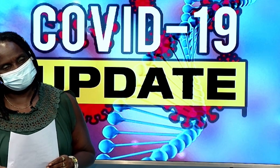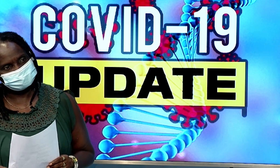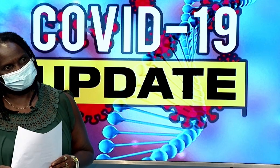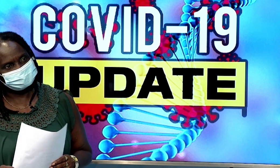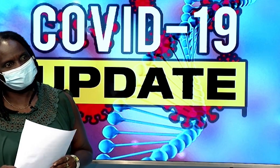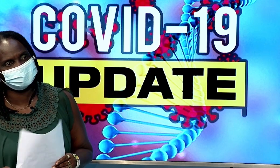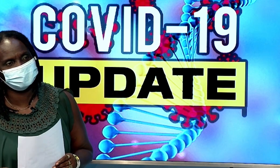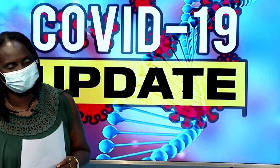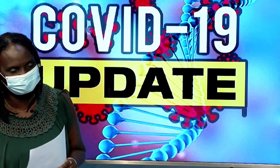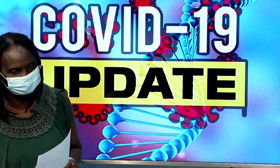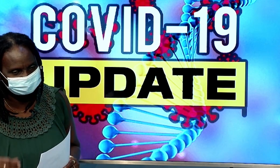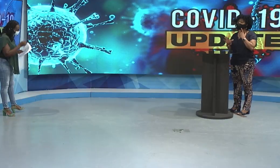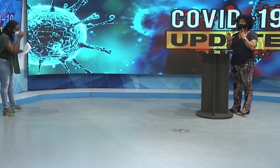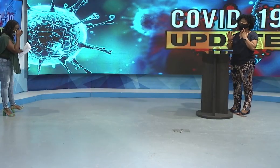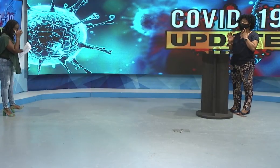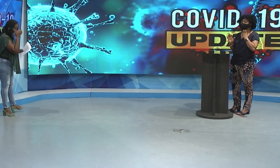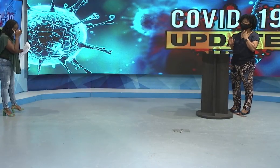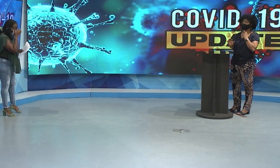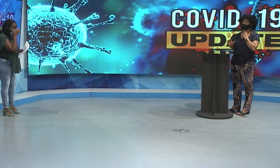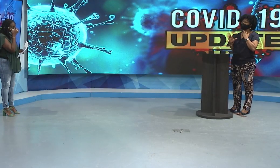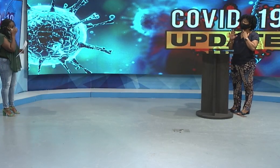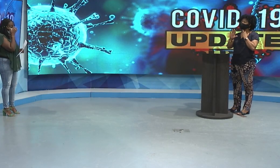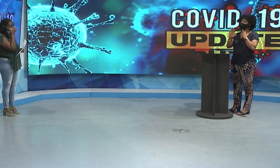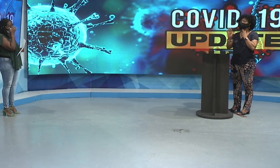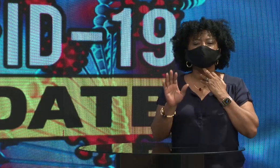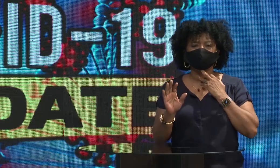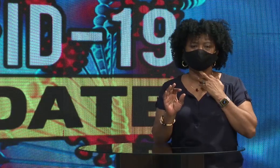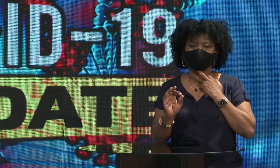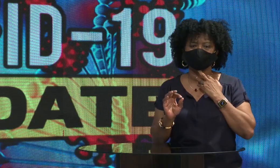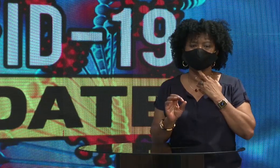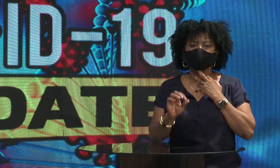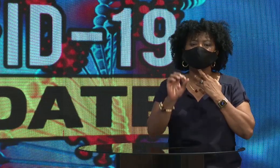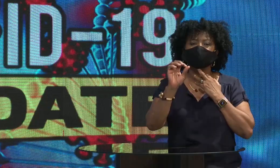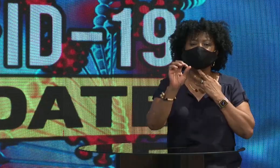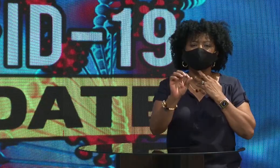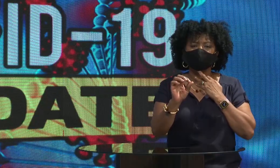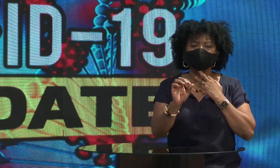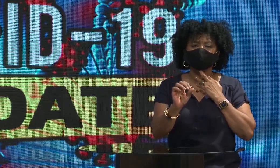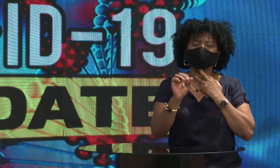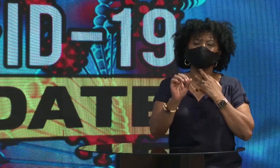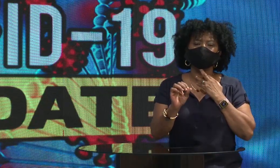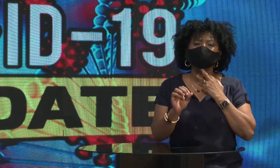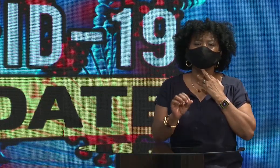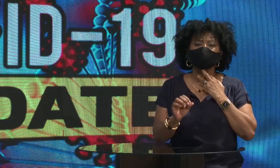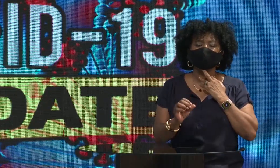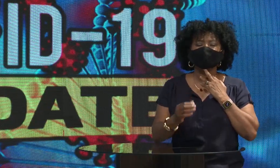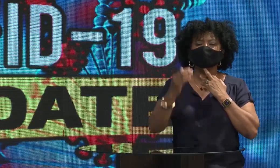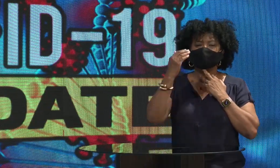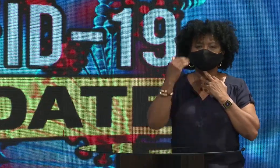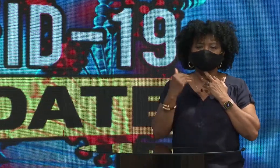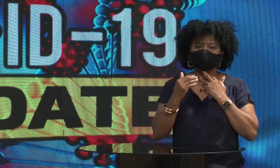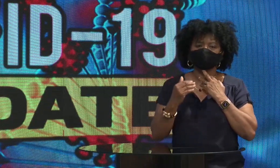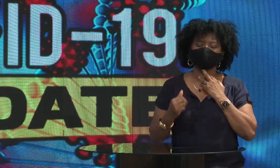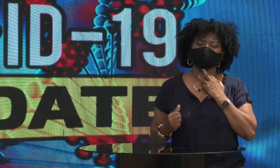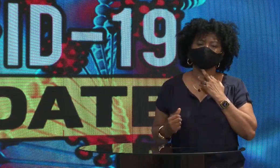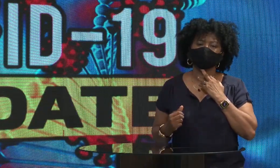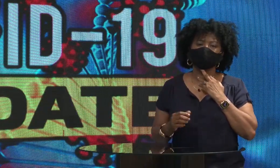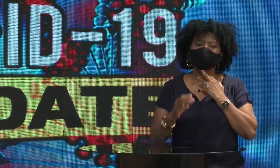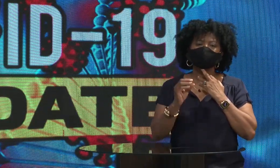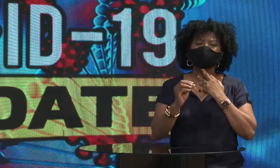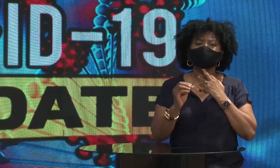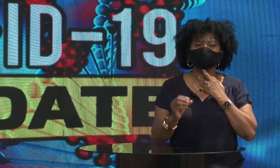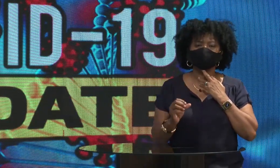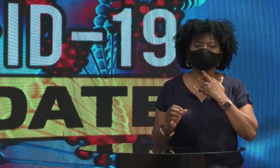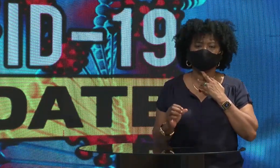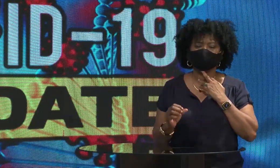met mondkapje op en al. En ik moet je eerlijk zeggen, ik weet dat het er niet uitziet. Maar het belang is groter dan dit.